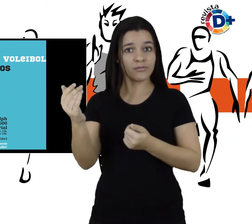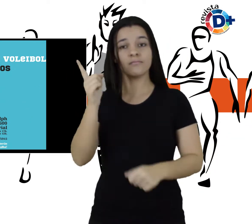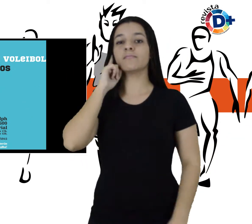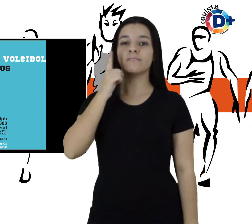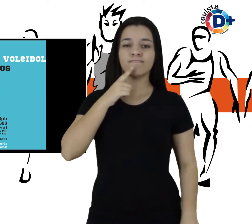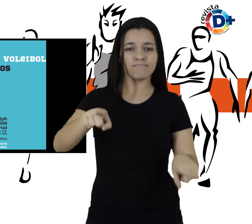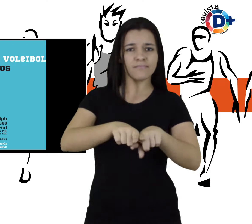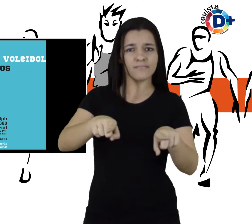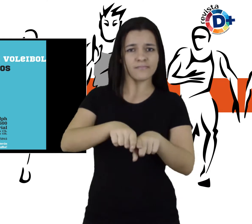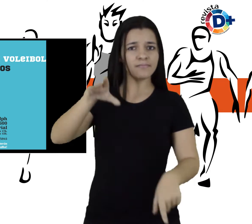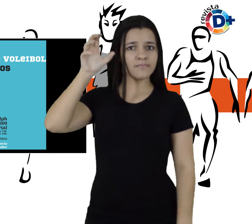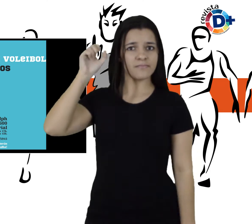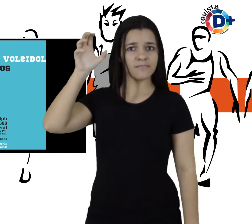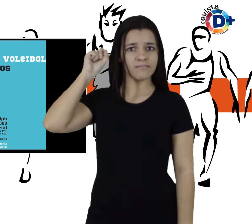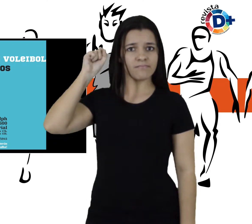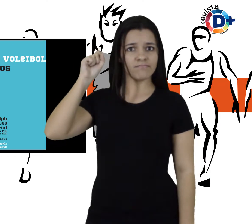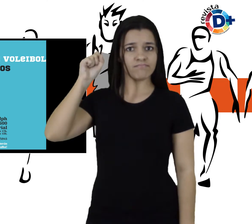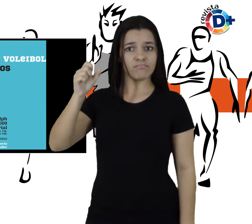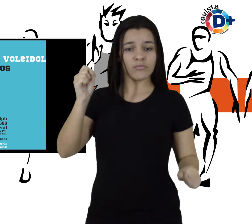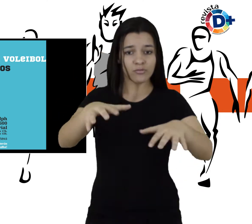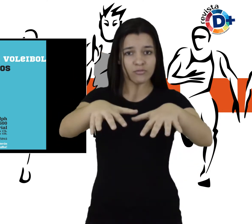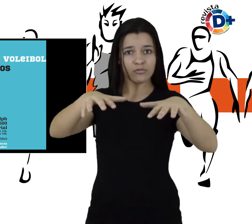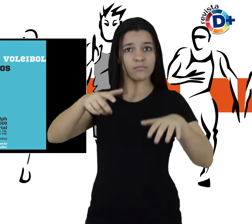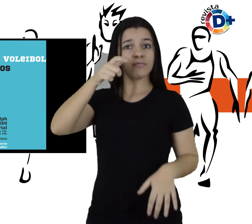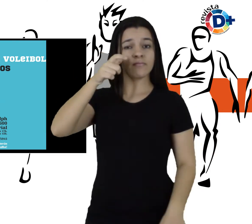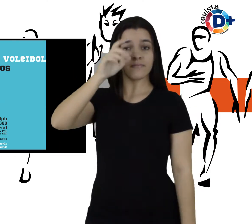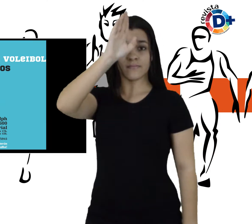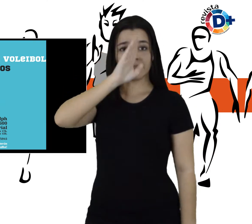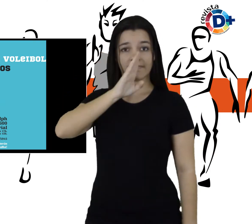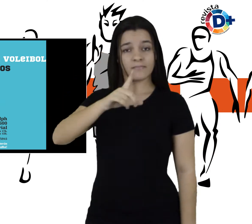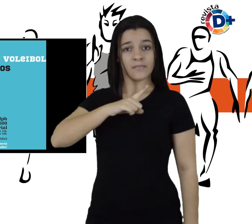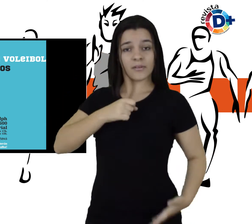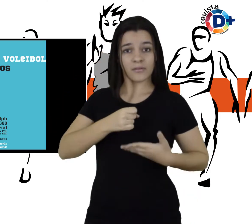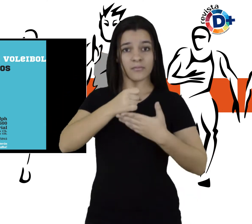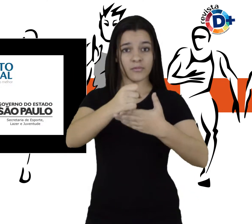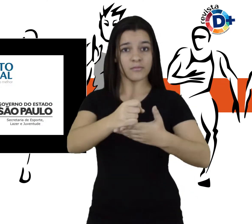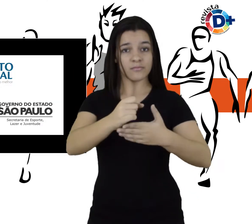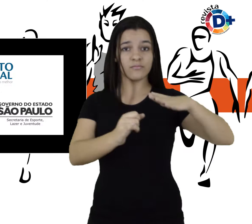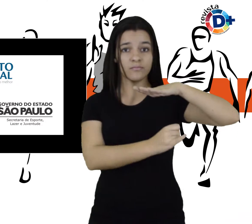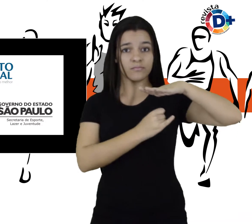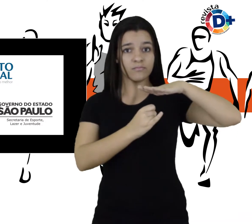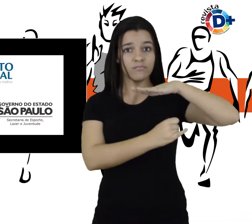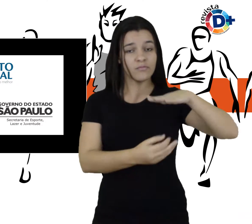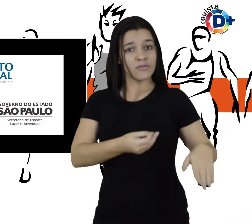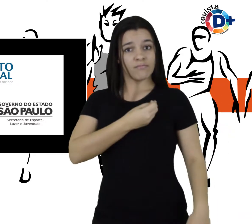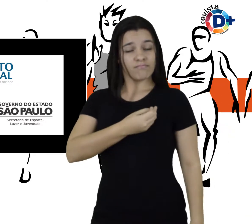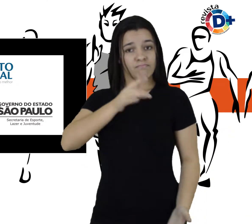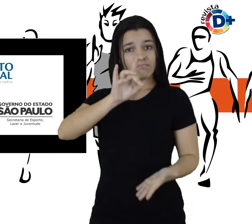ouvintes. O evento gratuito é realizado em parceria com o Instituto Vida Ideal